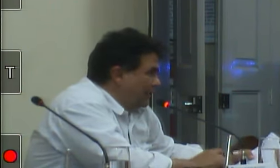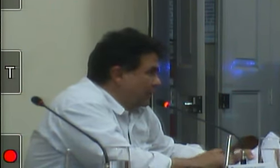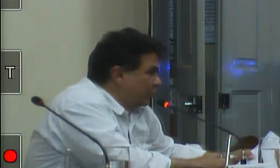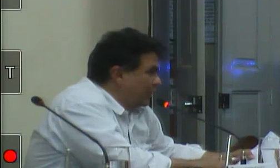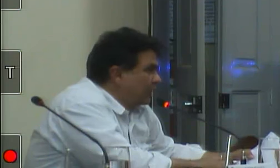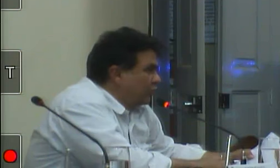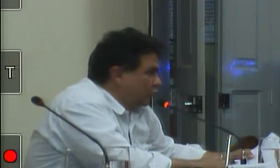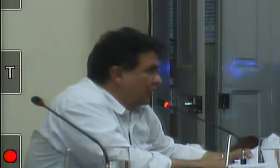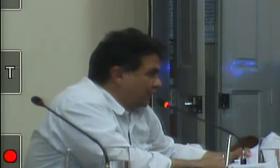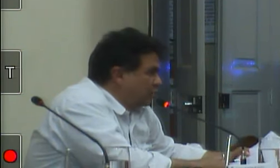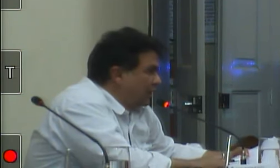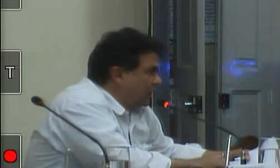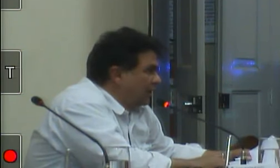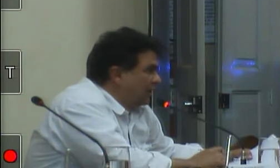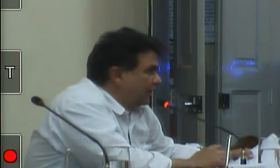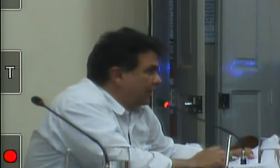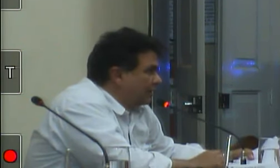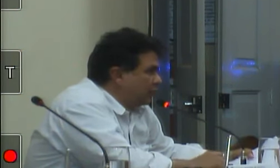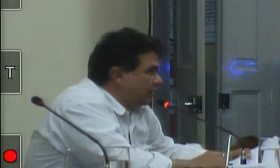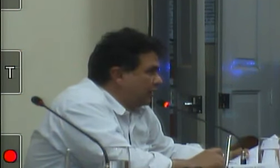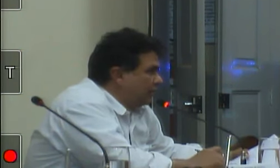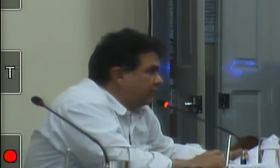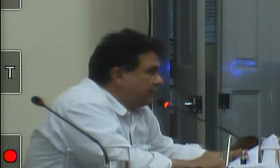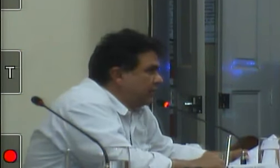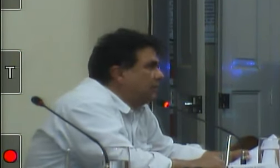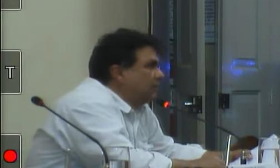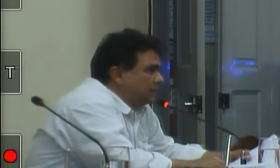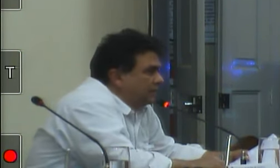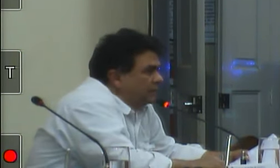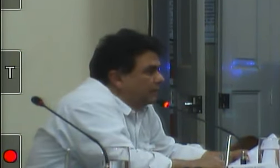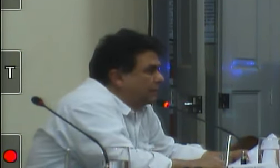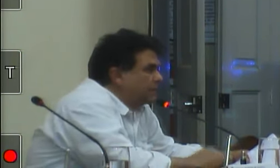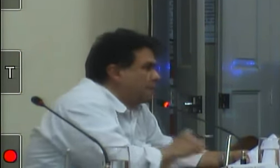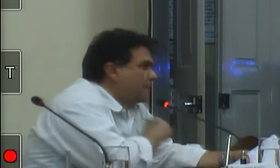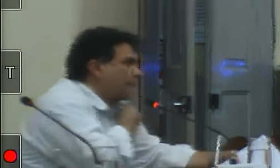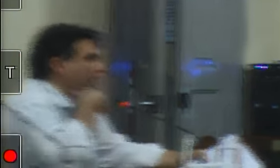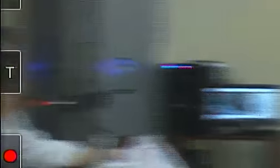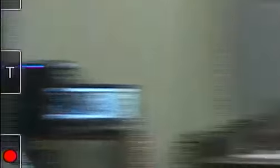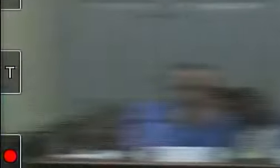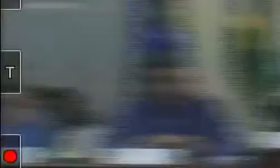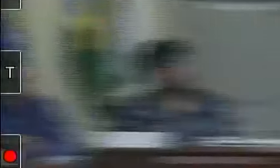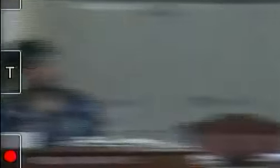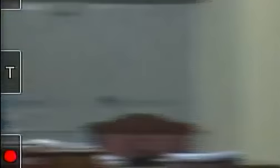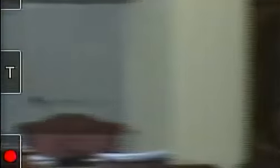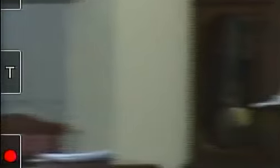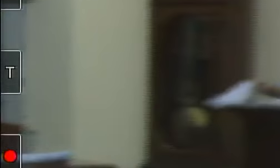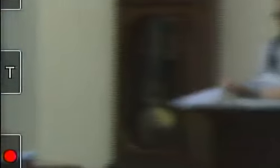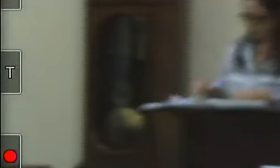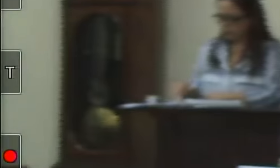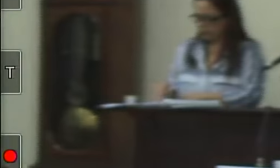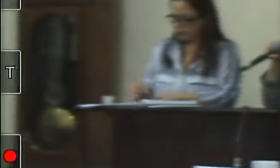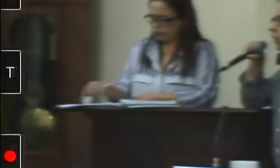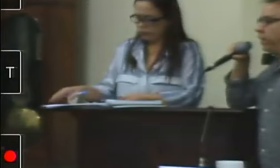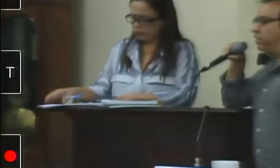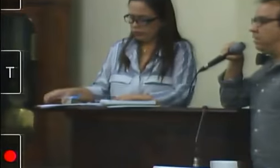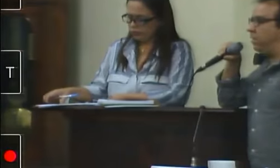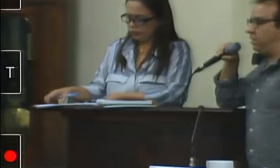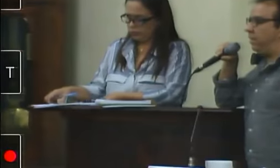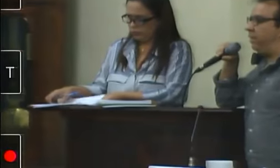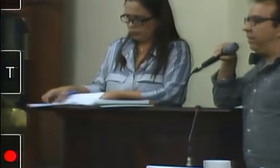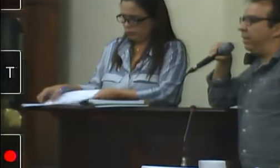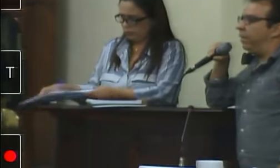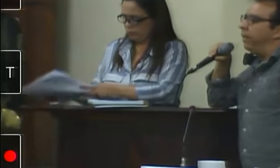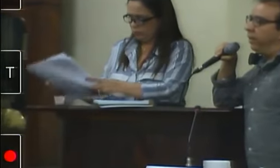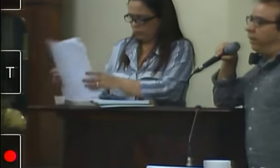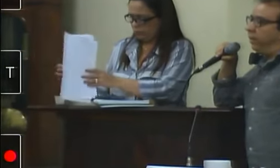Com essa mudança da 2436, dessa portaria. É uma portaria, Marquinhos, assim, que a área técnica tem muita resistência,